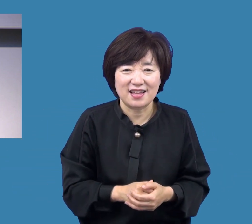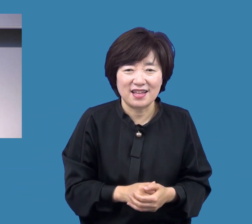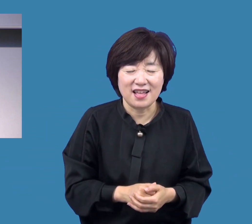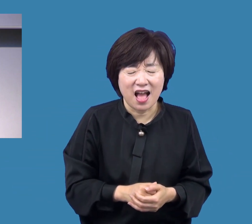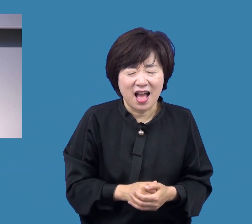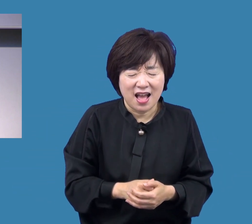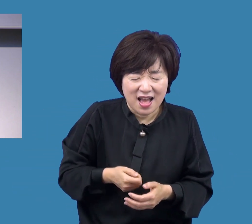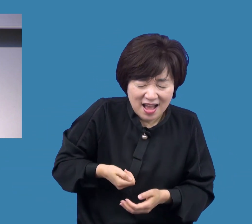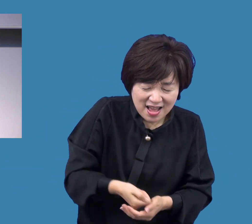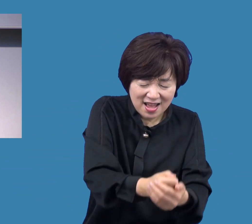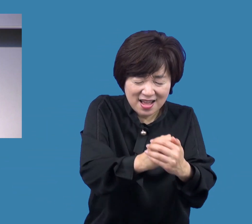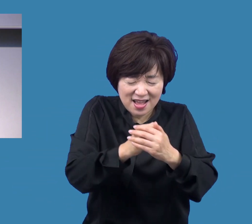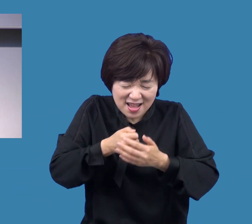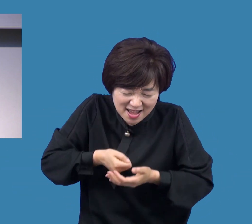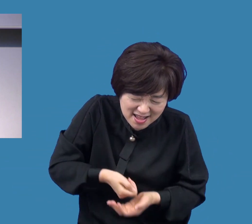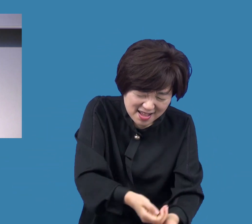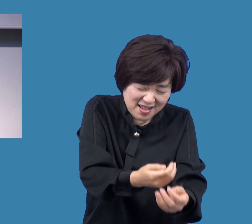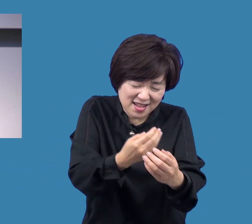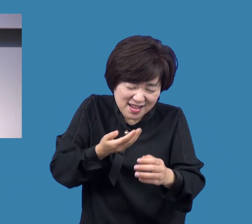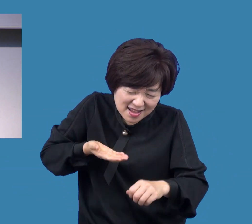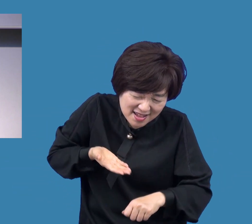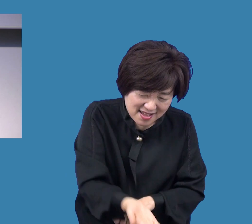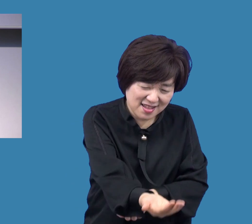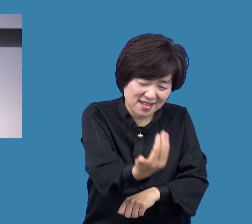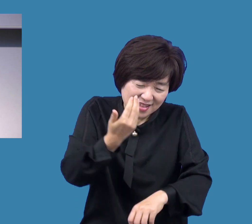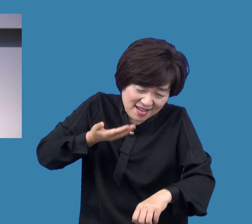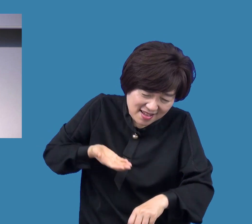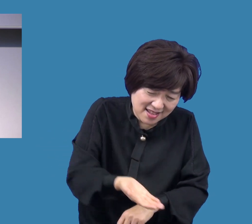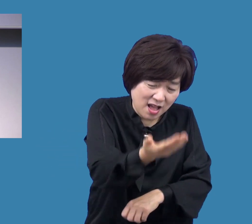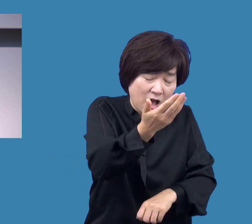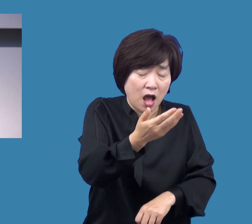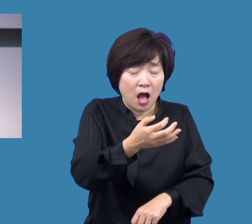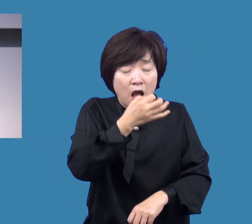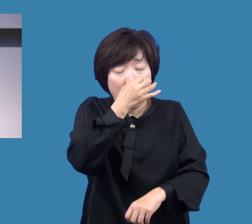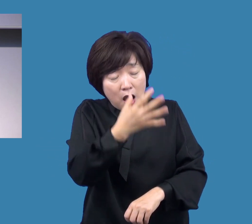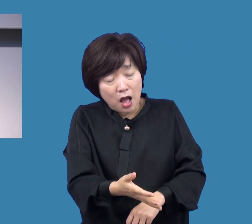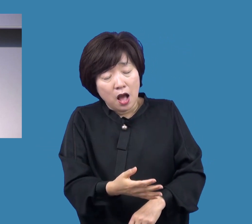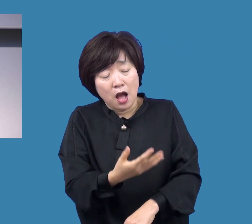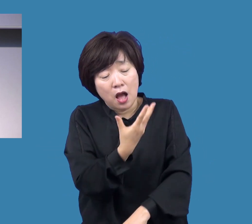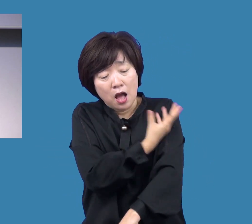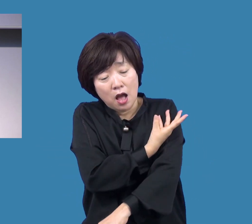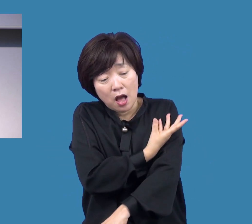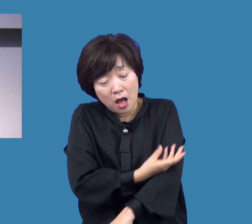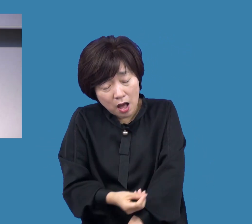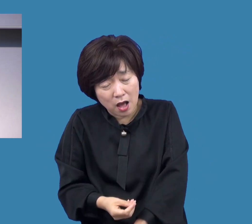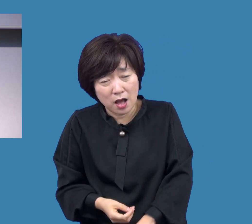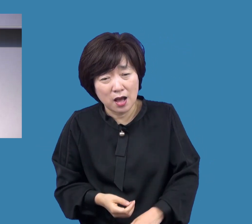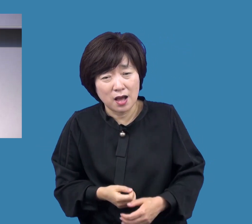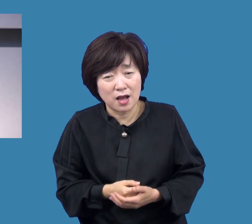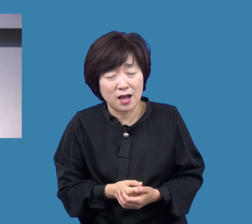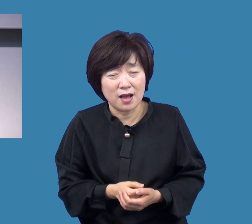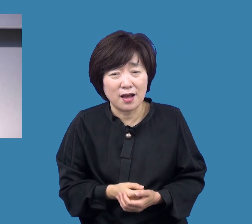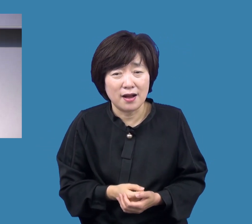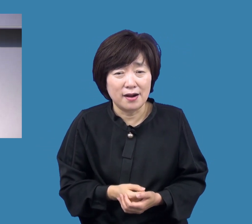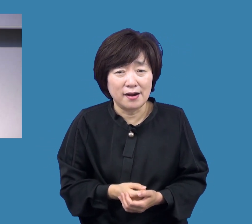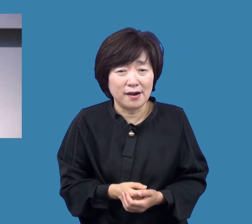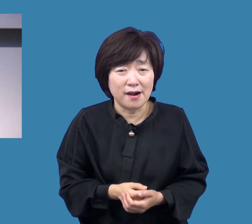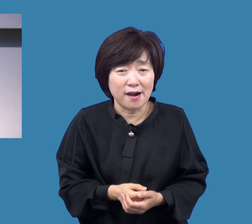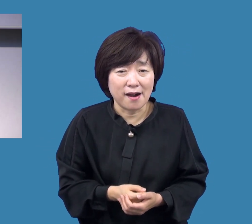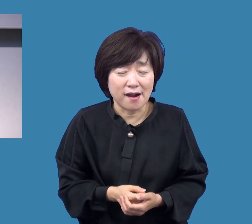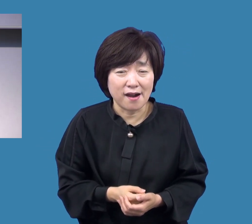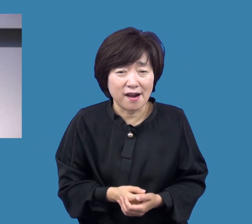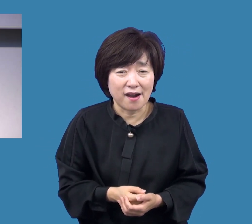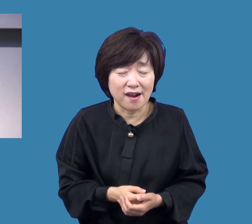정말 죽어라고 했는데 표도 안 나. 그래서 야, 이거는 아니다. 그래가지고 그 다음에 어떻게 했냐면요, 그때